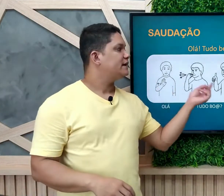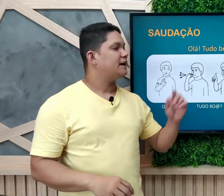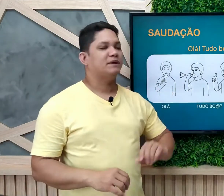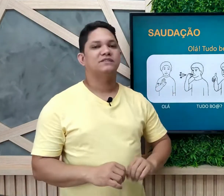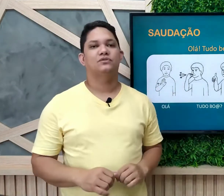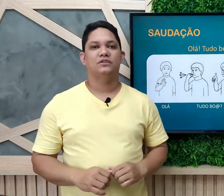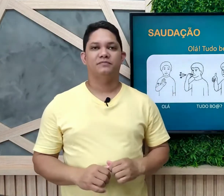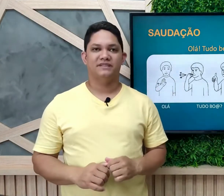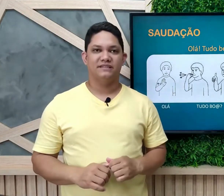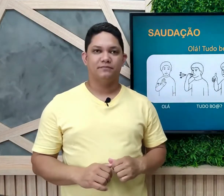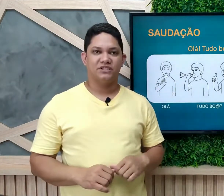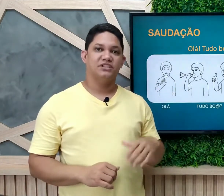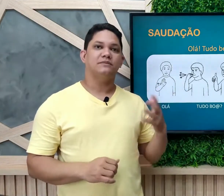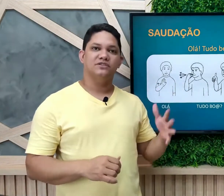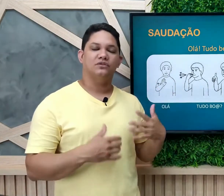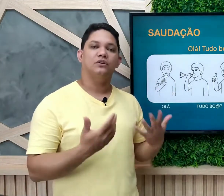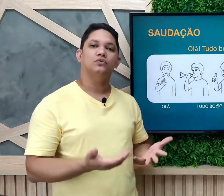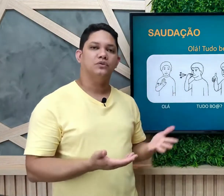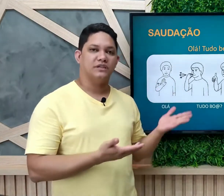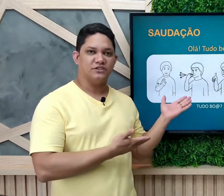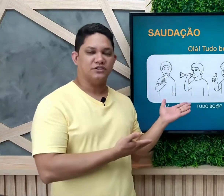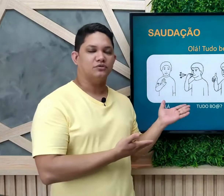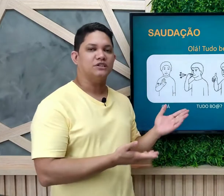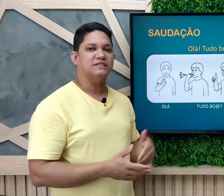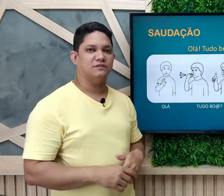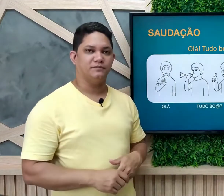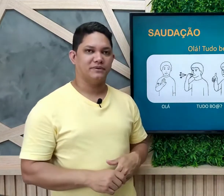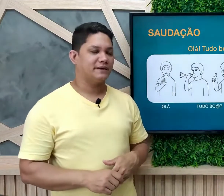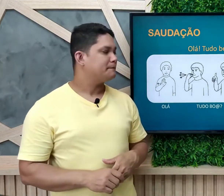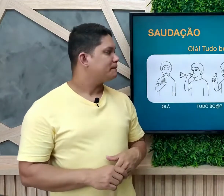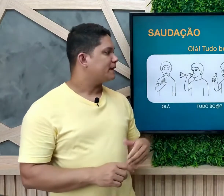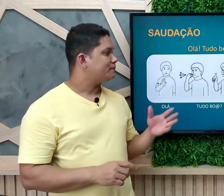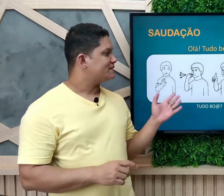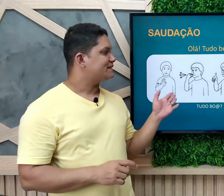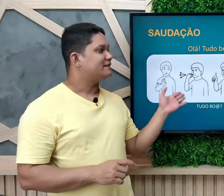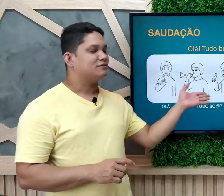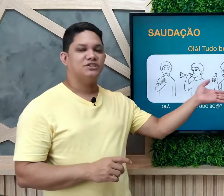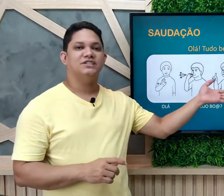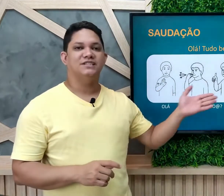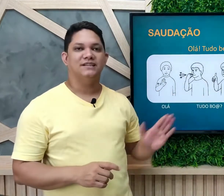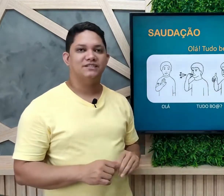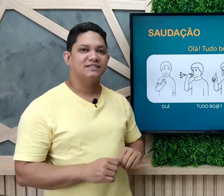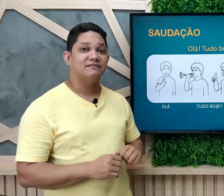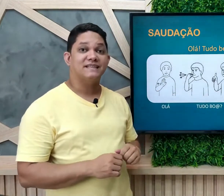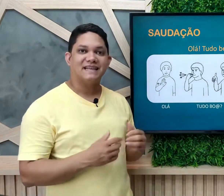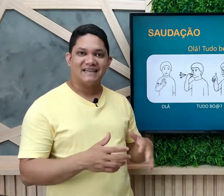a Márcia Honório apresenta para a gente, a Márcia Honório é a autora que a gente está utilizando para apresentar então estes